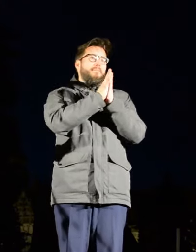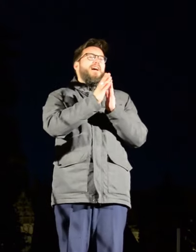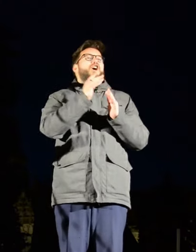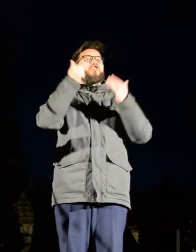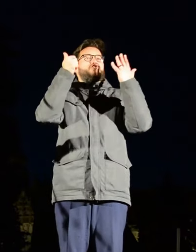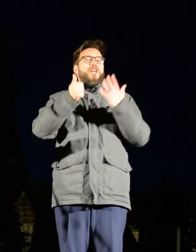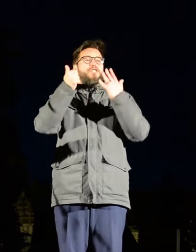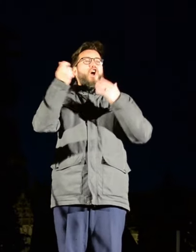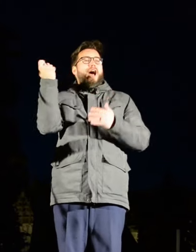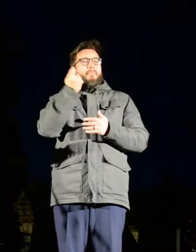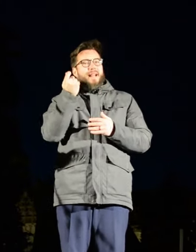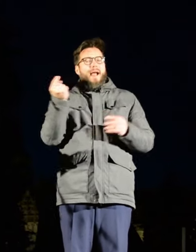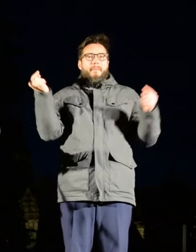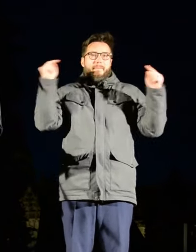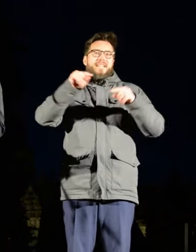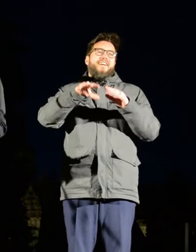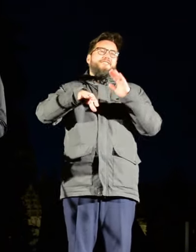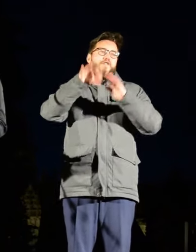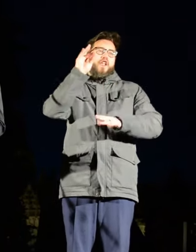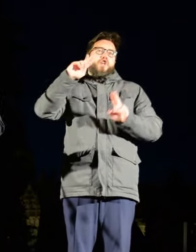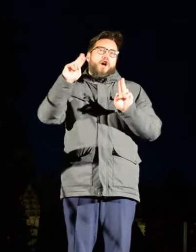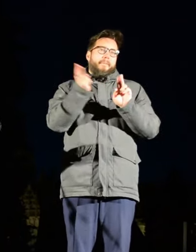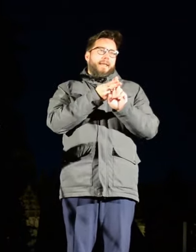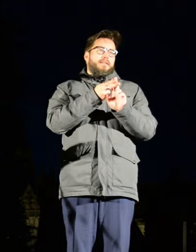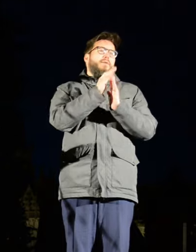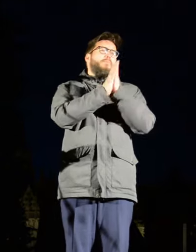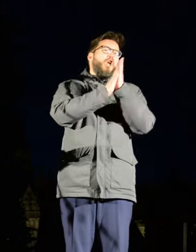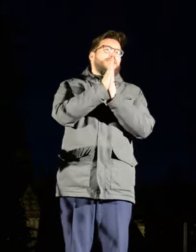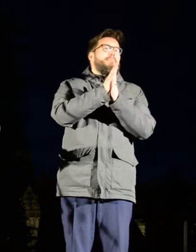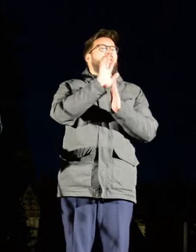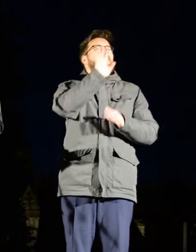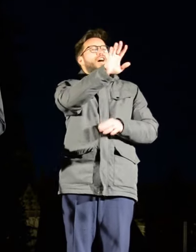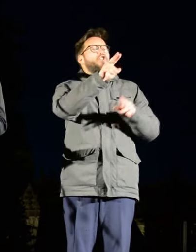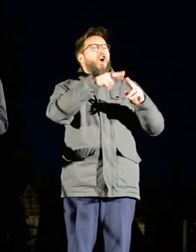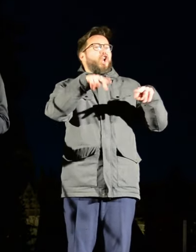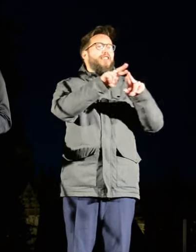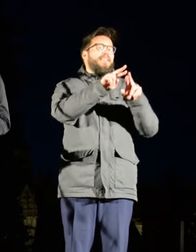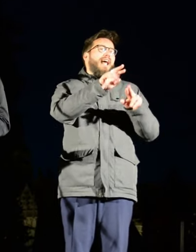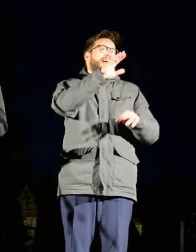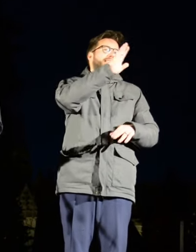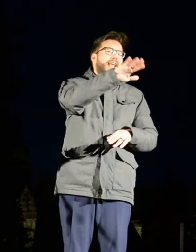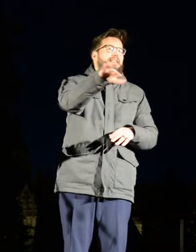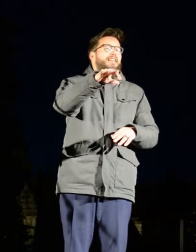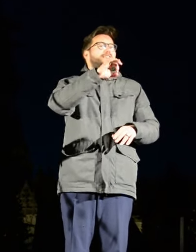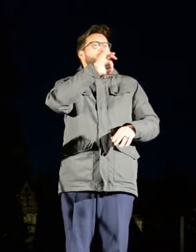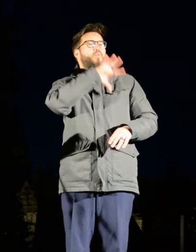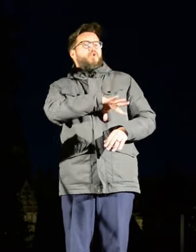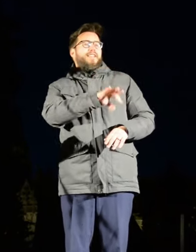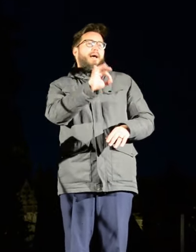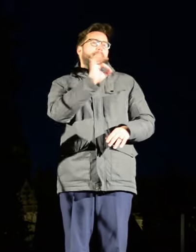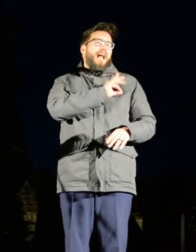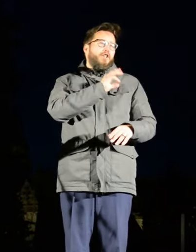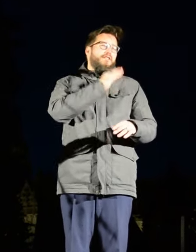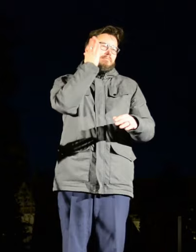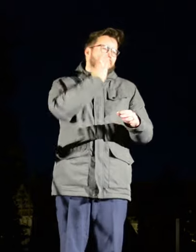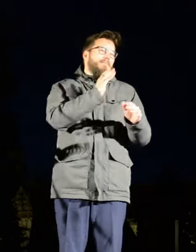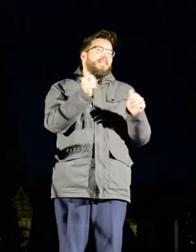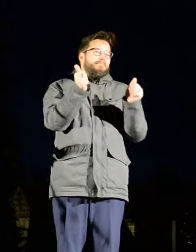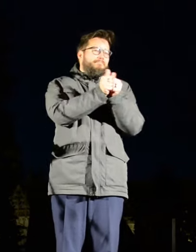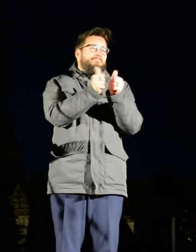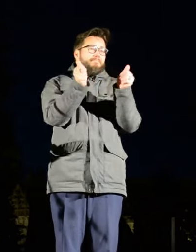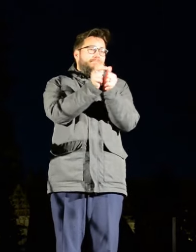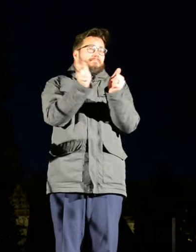6. apríla voliť znova, vezmite so sebou svojich príbuzných, svoje deti, vnúčatá, priateľov, zoberte so